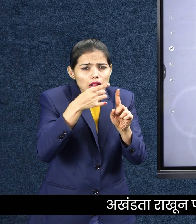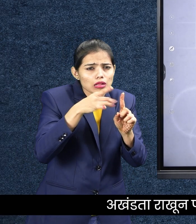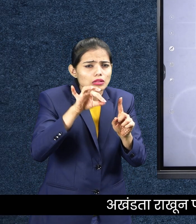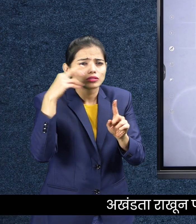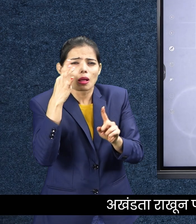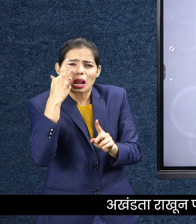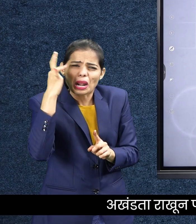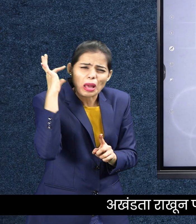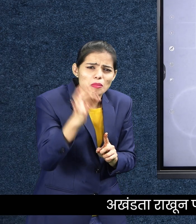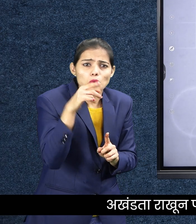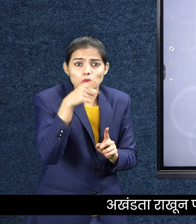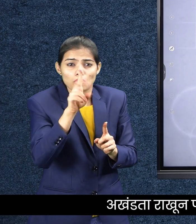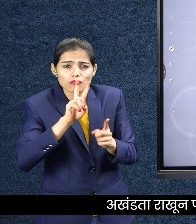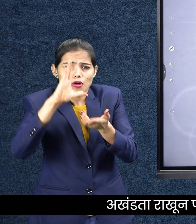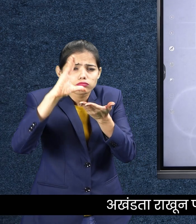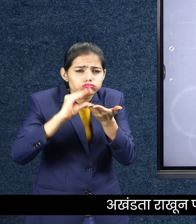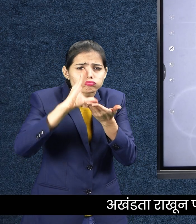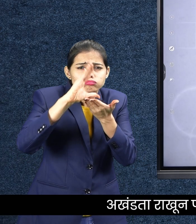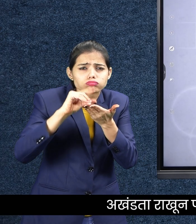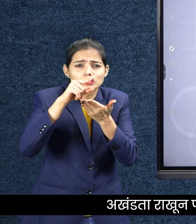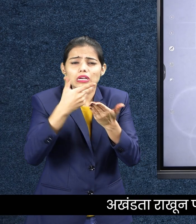अखंडता राखून परिवर्तन करण्याची संकल्पना समजून घ्या.